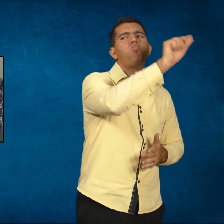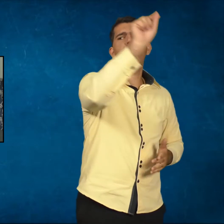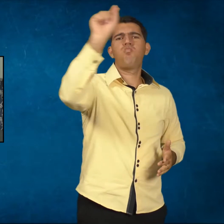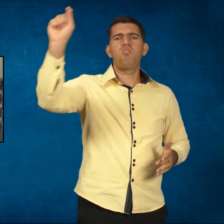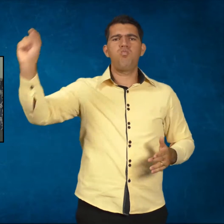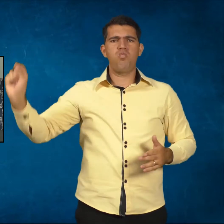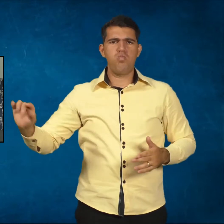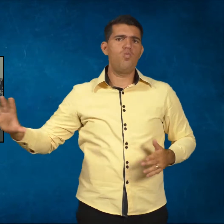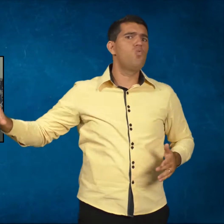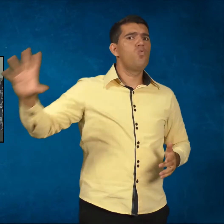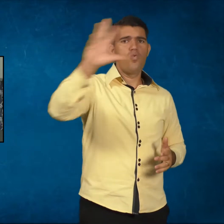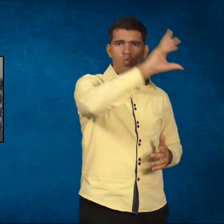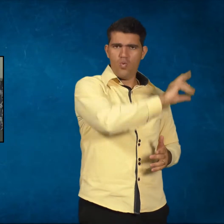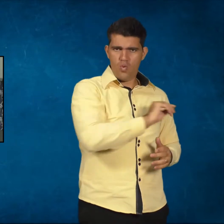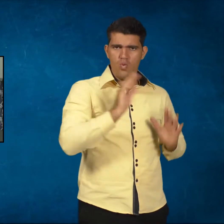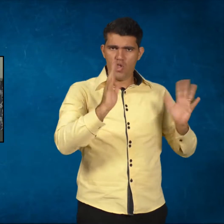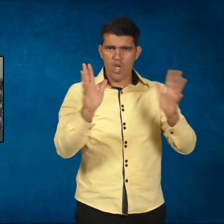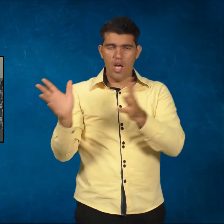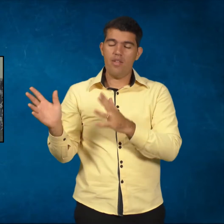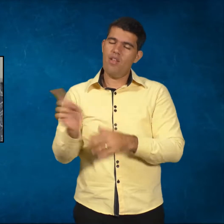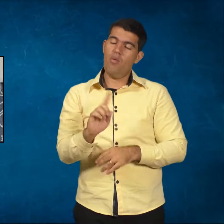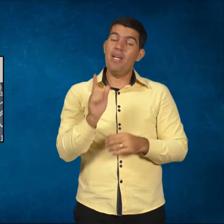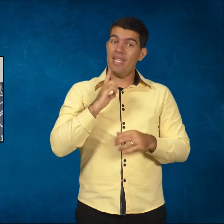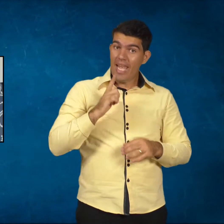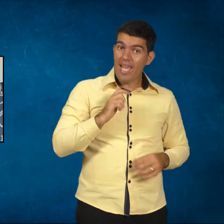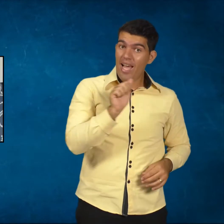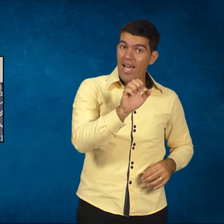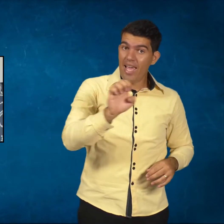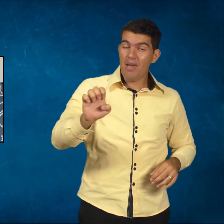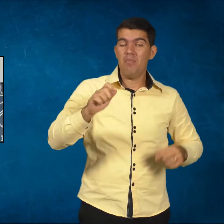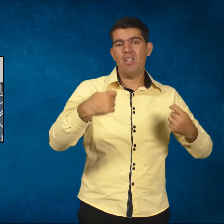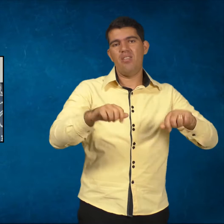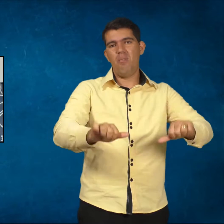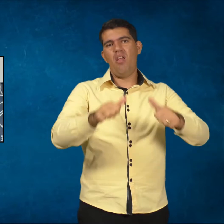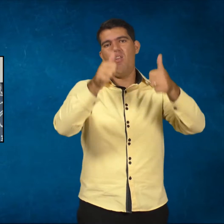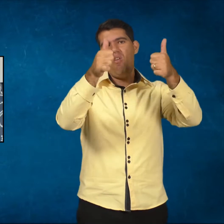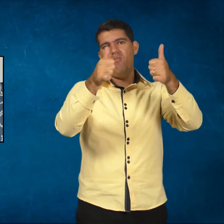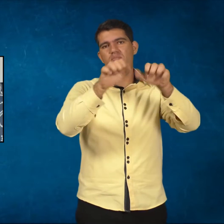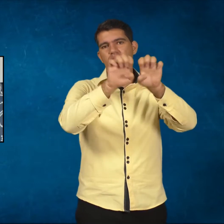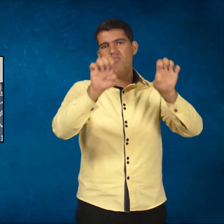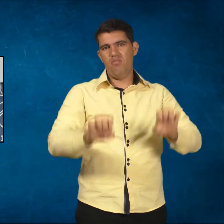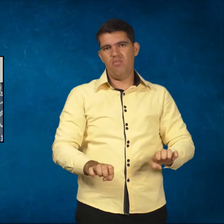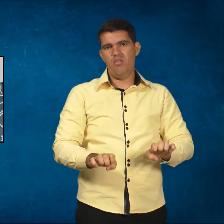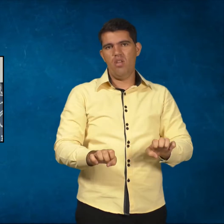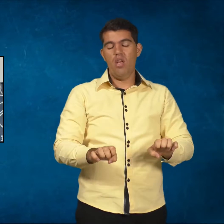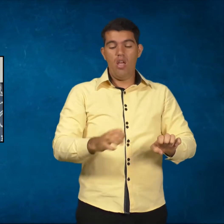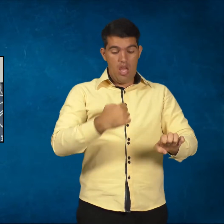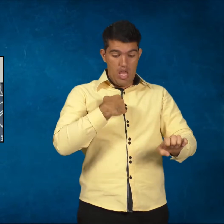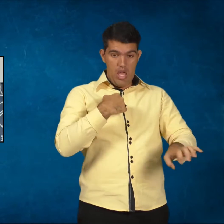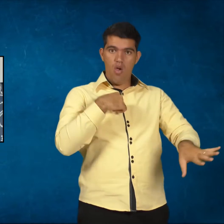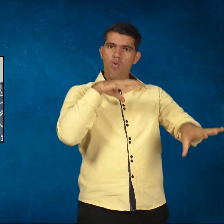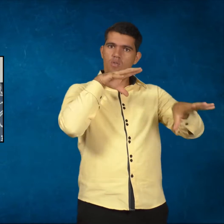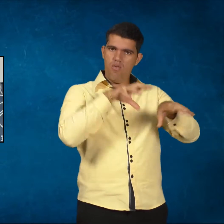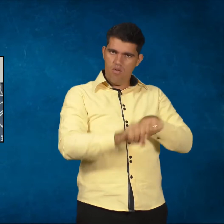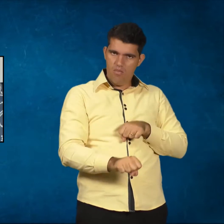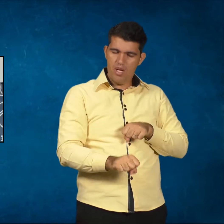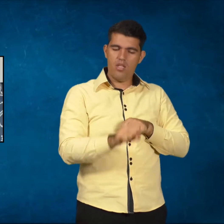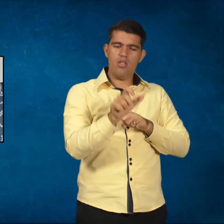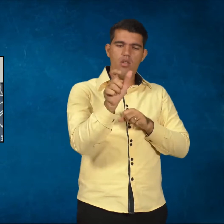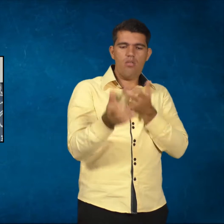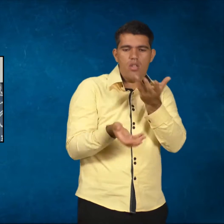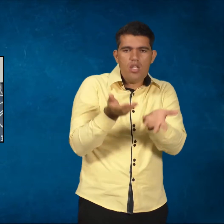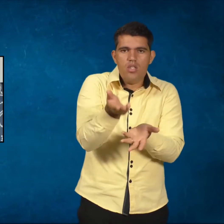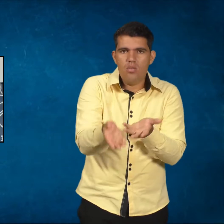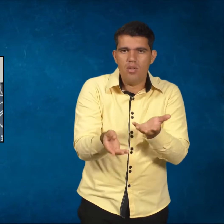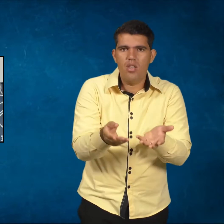quando ele existe, ele precisa ser melhor estruturado. Tanto na formação do professor que vai atender o aluno com deficiência